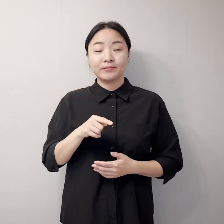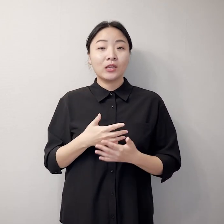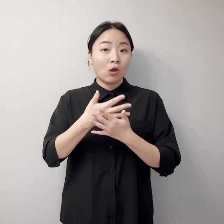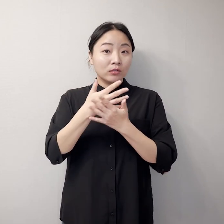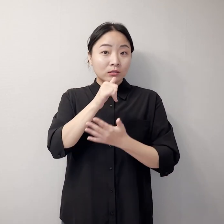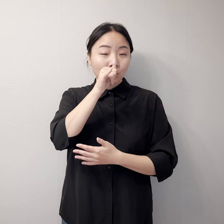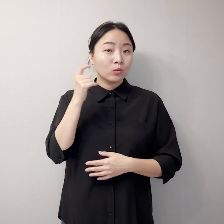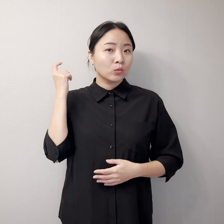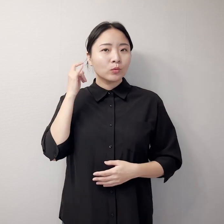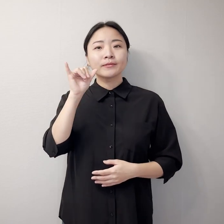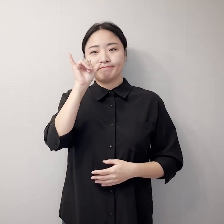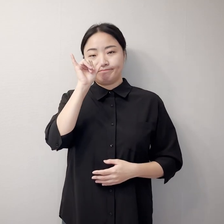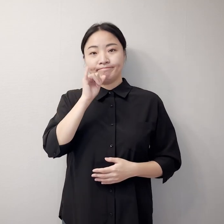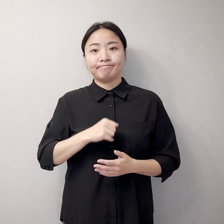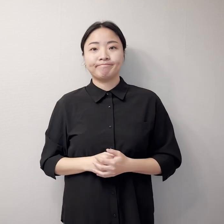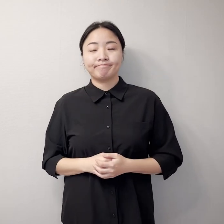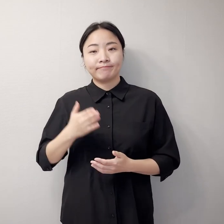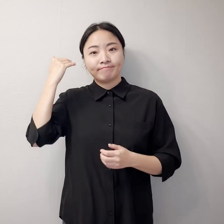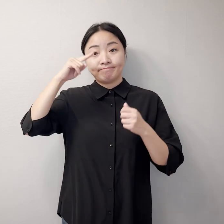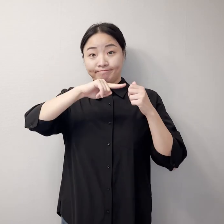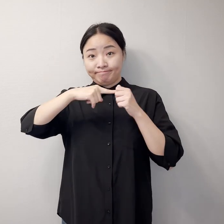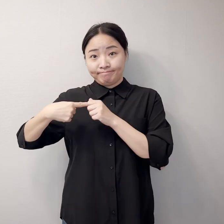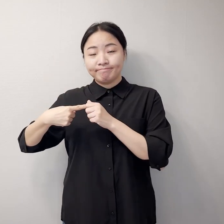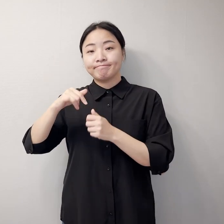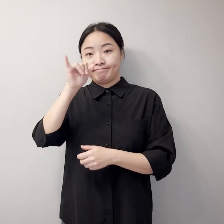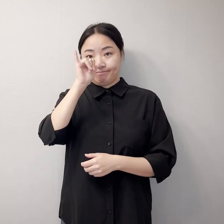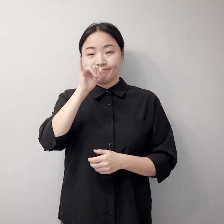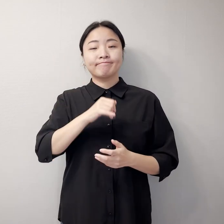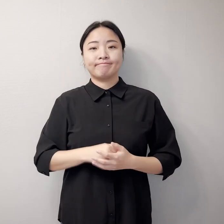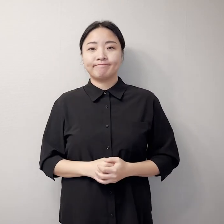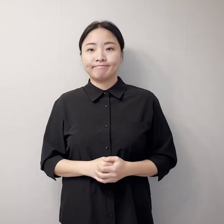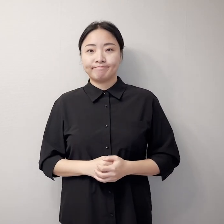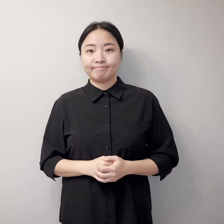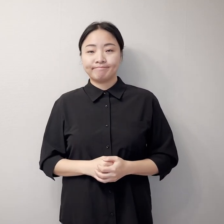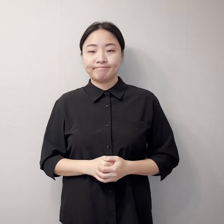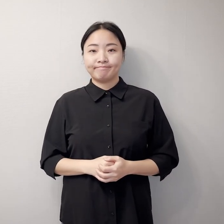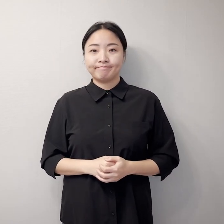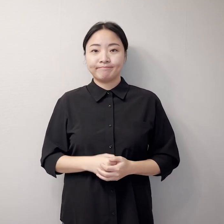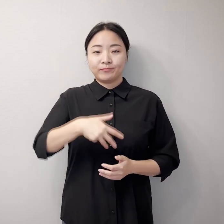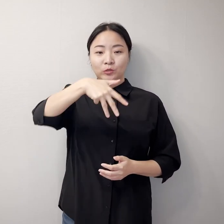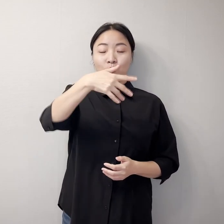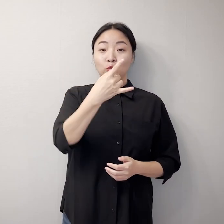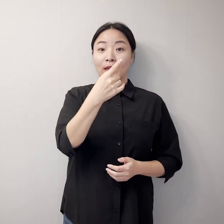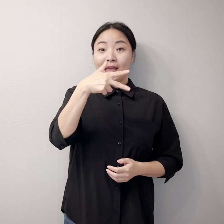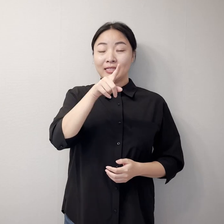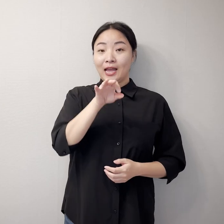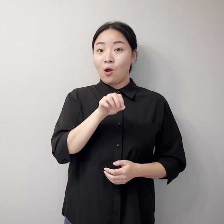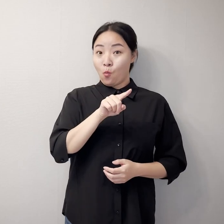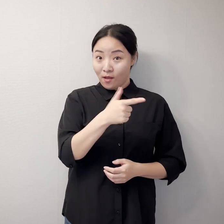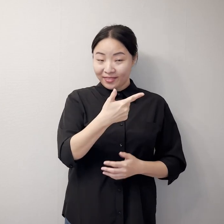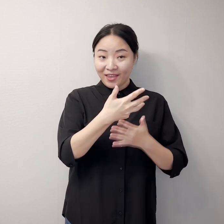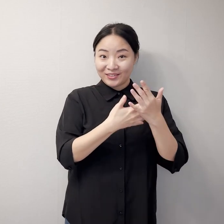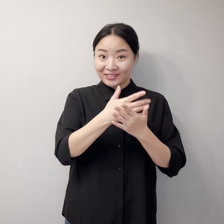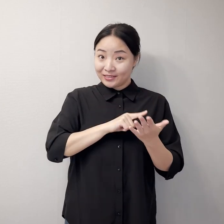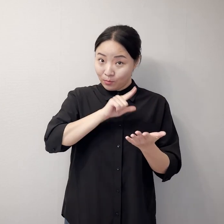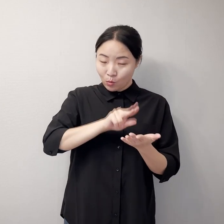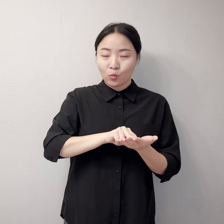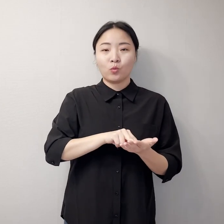소리로 구성되어 있으며 한글 자막이 있습니다 최장원의 영상 작품 이